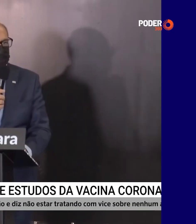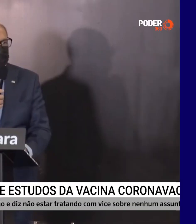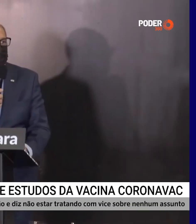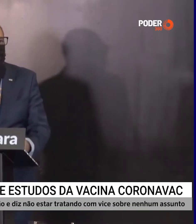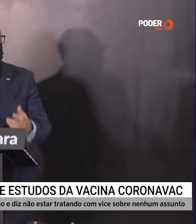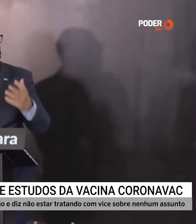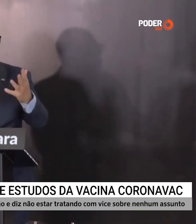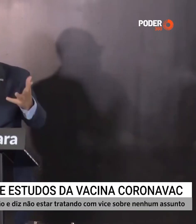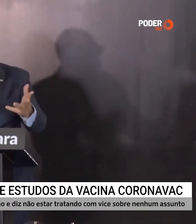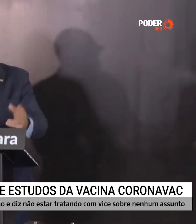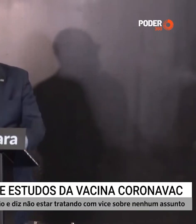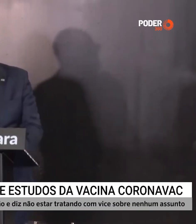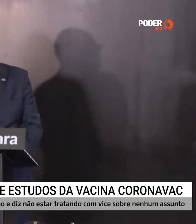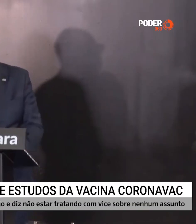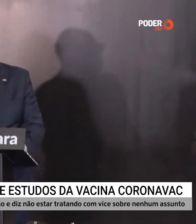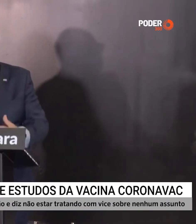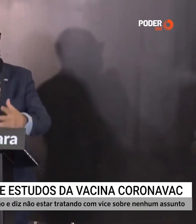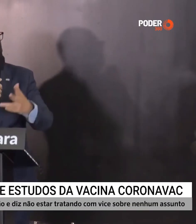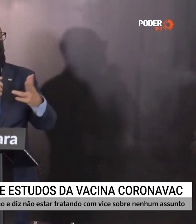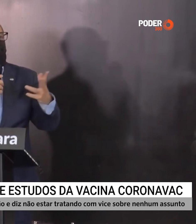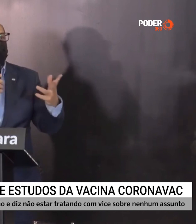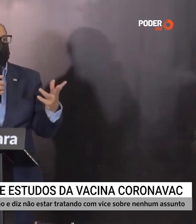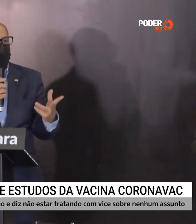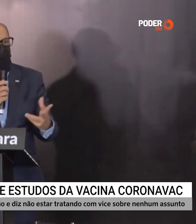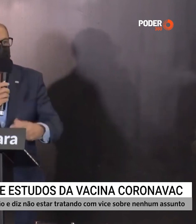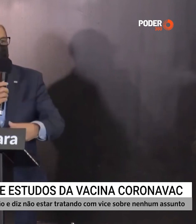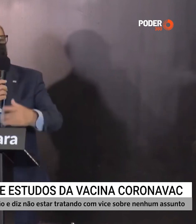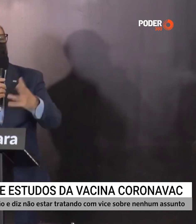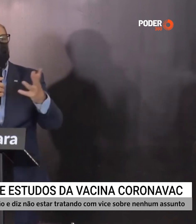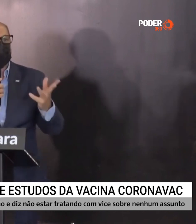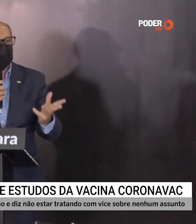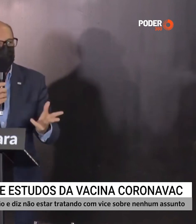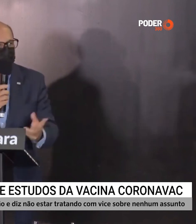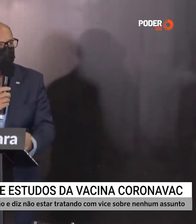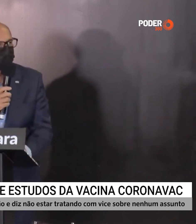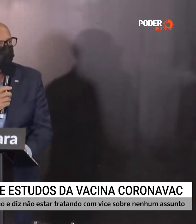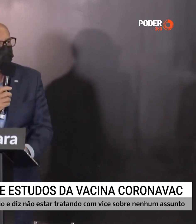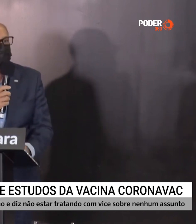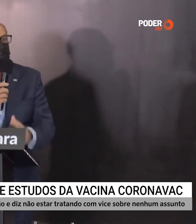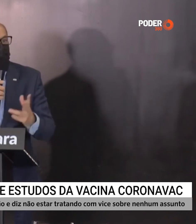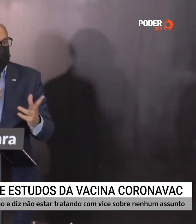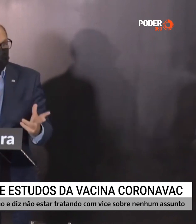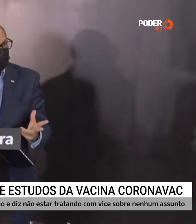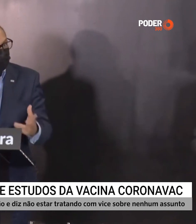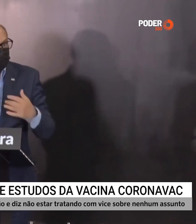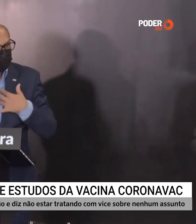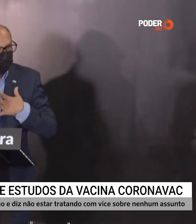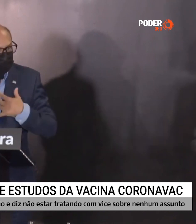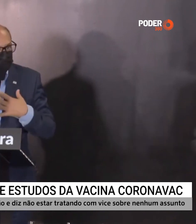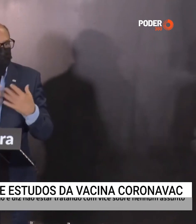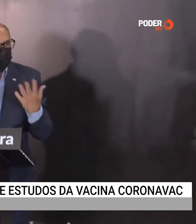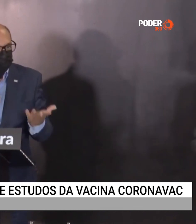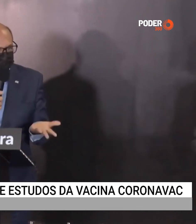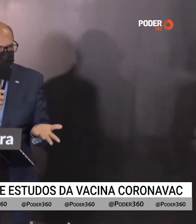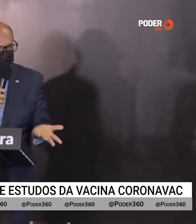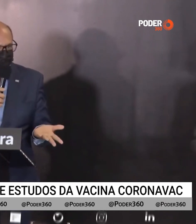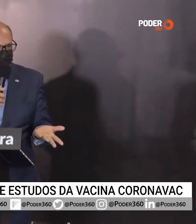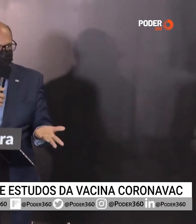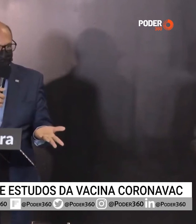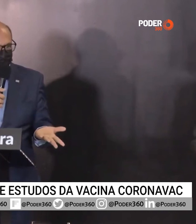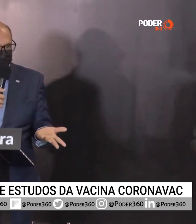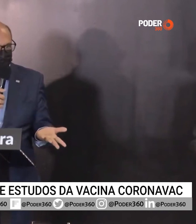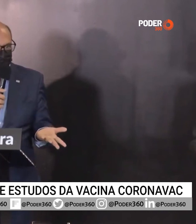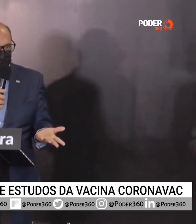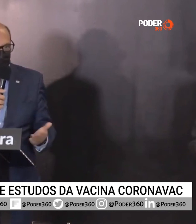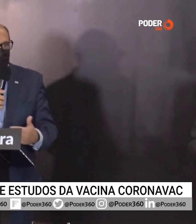O Instituto Butantan, que coordena os estudos da vacina no Brasil, rebateu a agência e negou que a morte de um dos